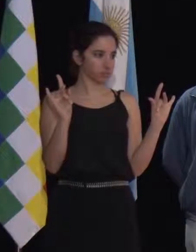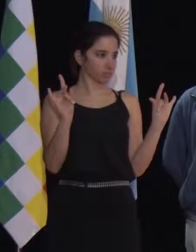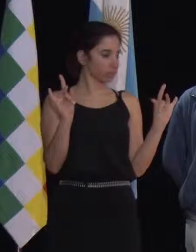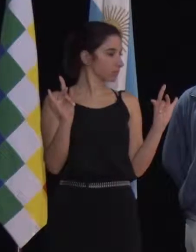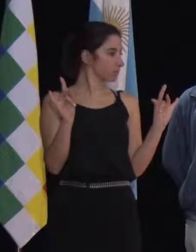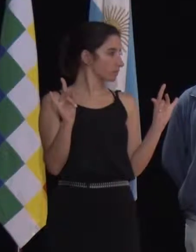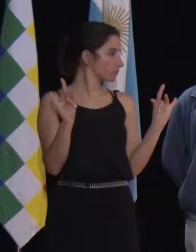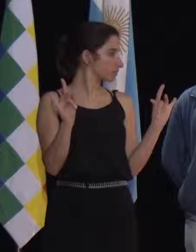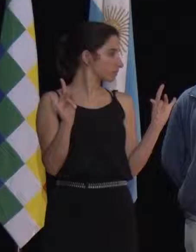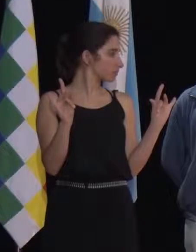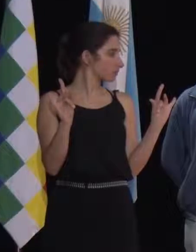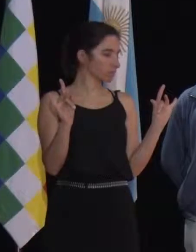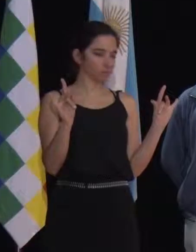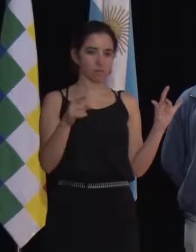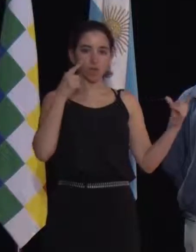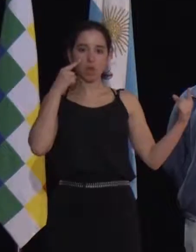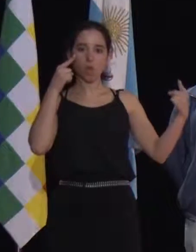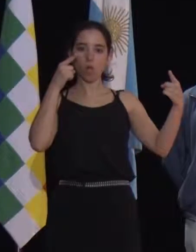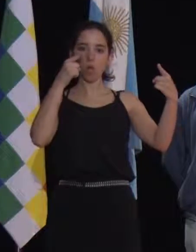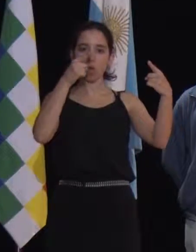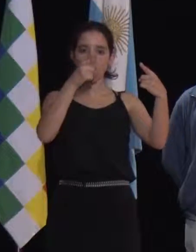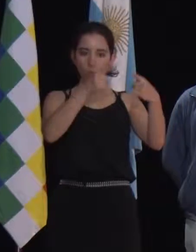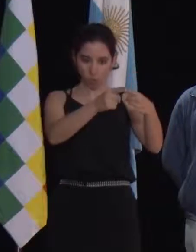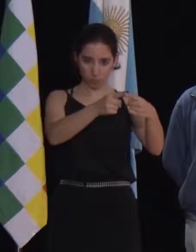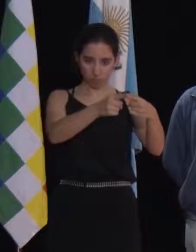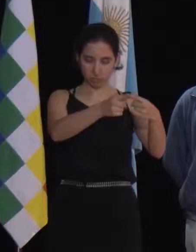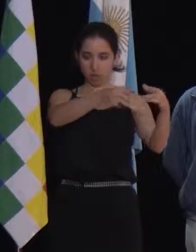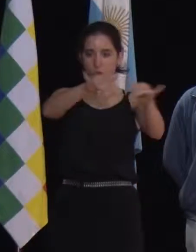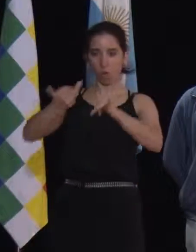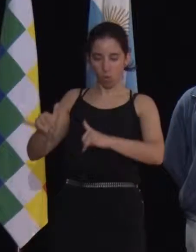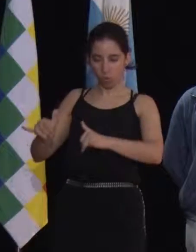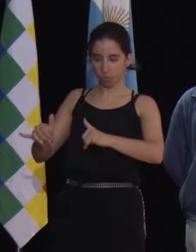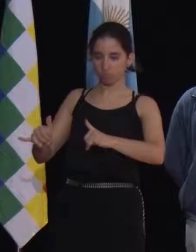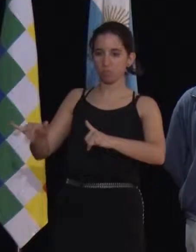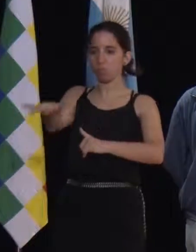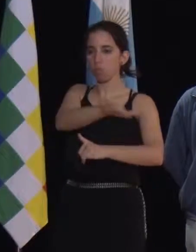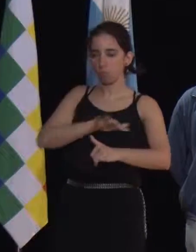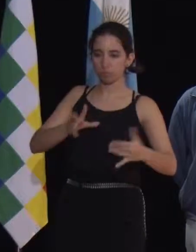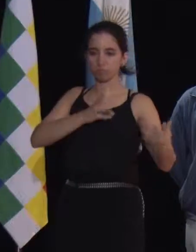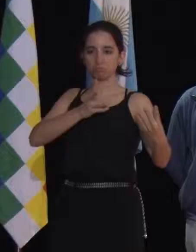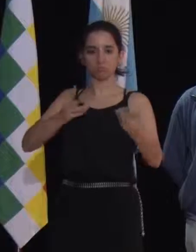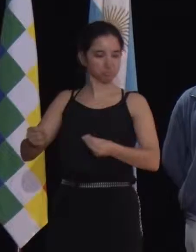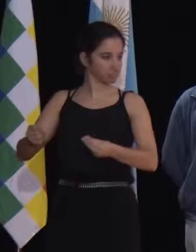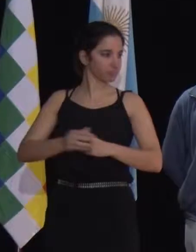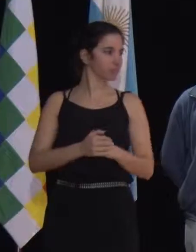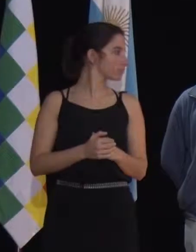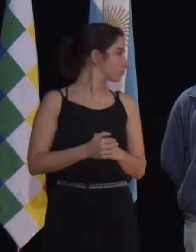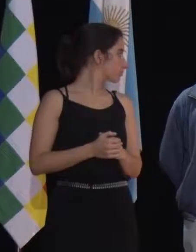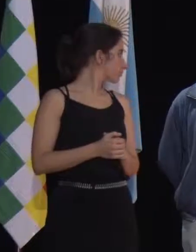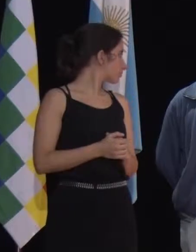digamos lo que más queremos es que nosotros ayudar a los jóvenes de todo el pueblo y que no tengan en cuenta